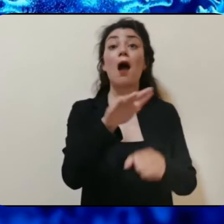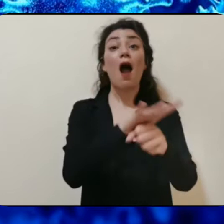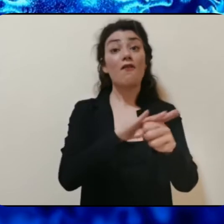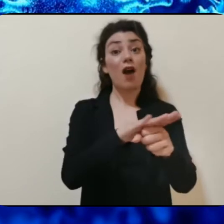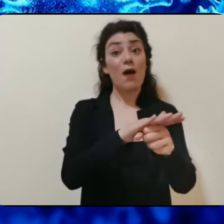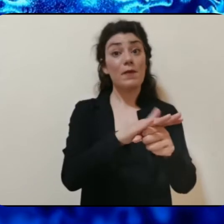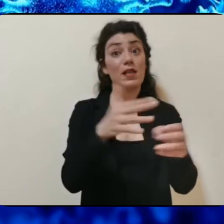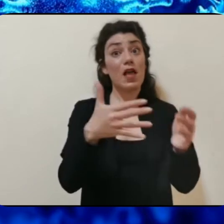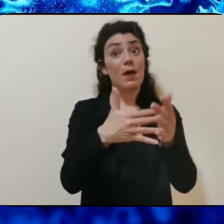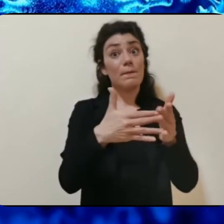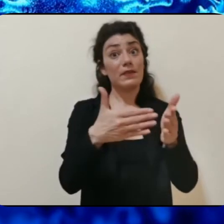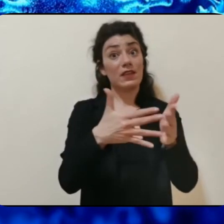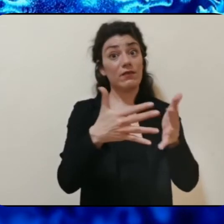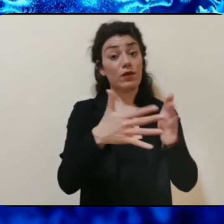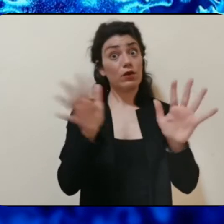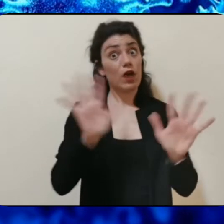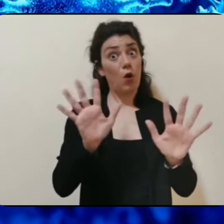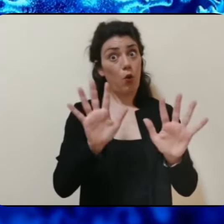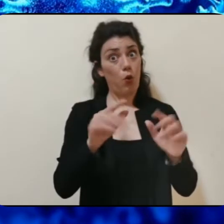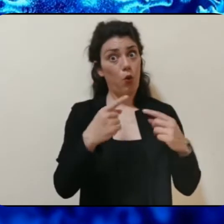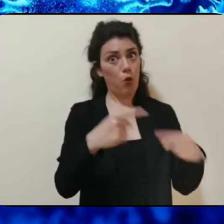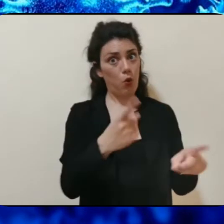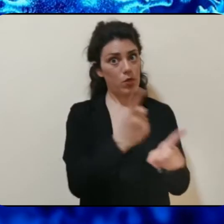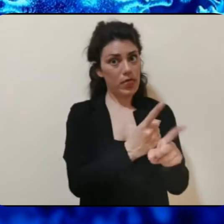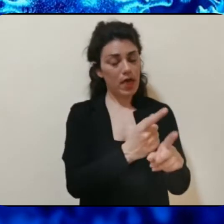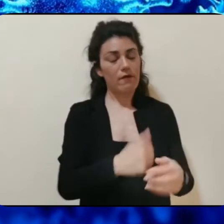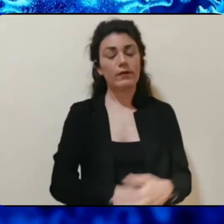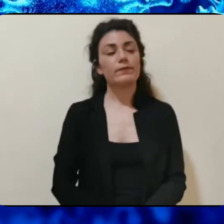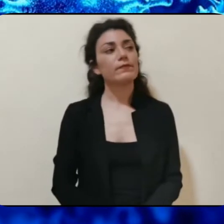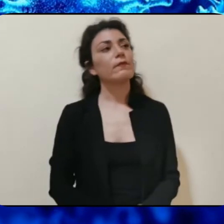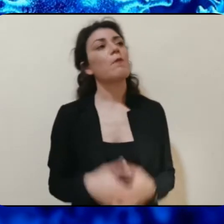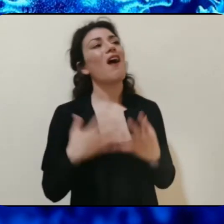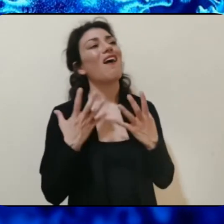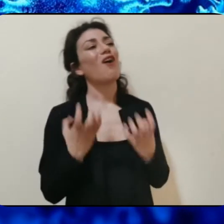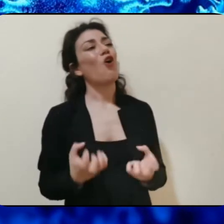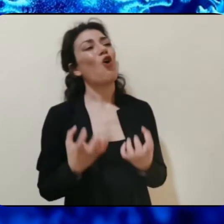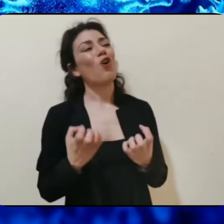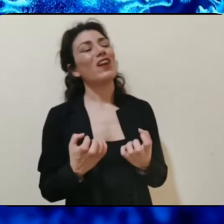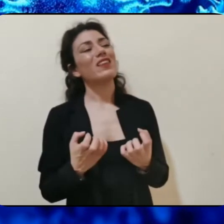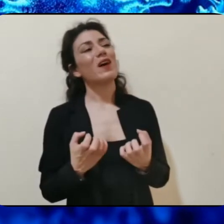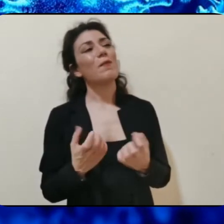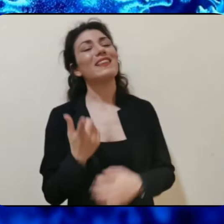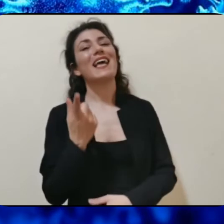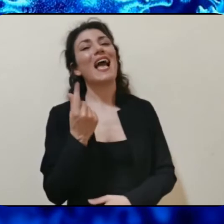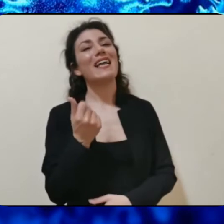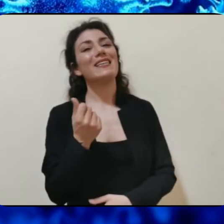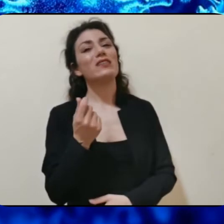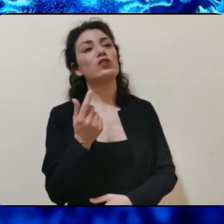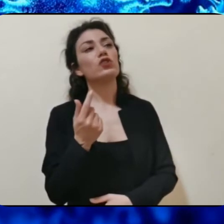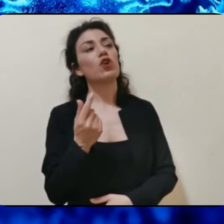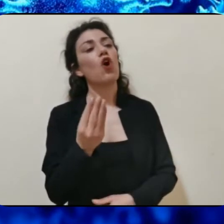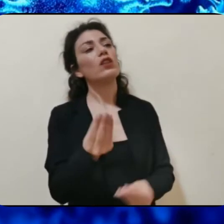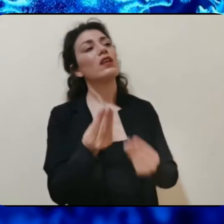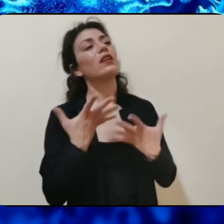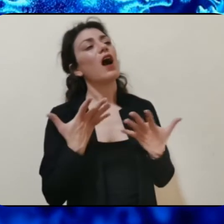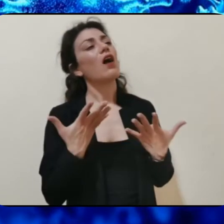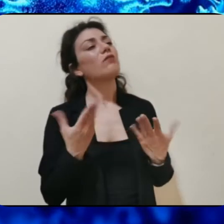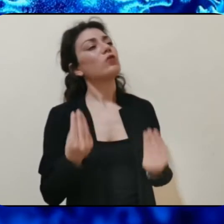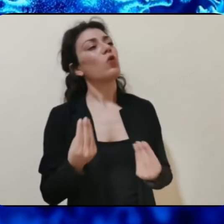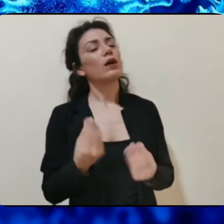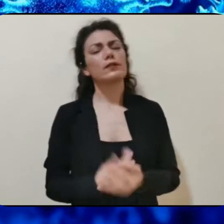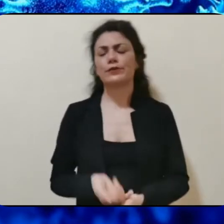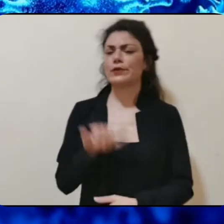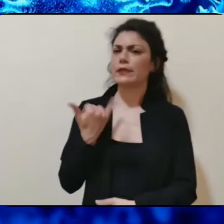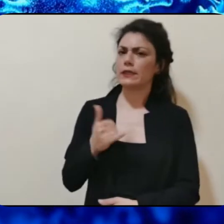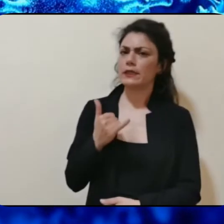quest'ordine cronologico e di priorità. Diciamolo concretamente, qual è l'importo dei soldi che